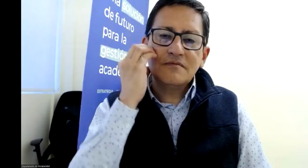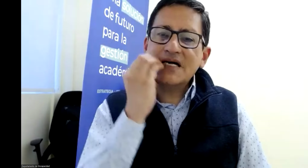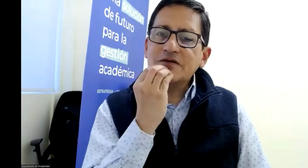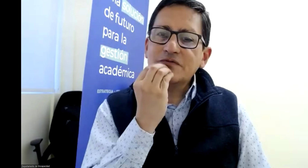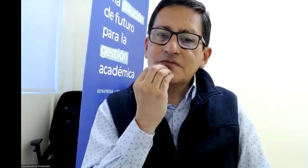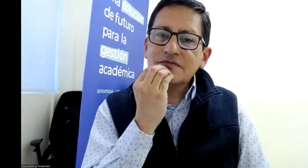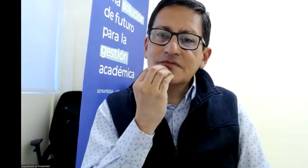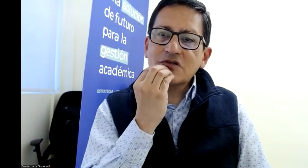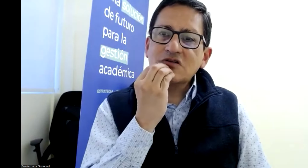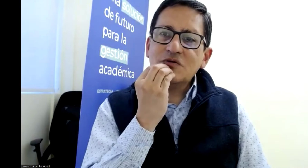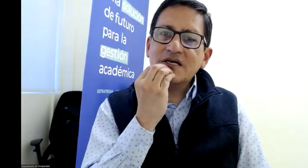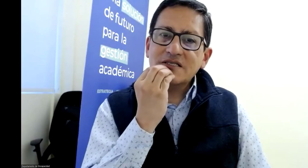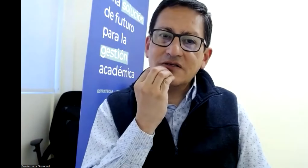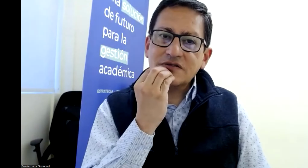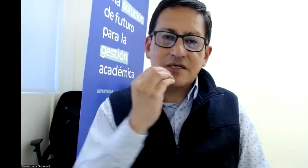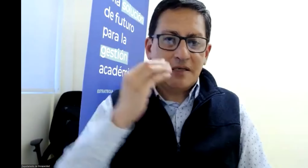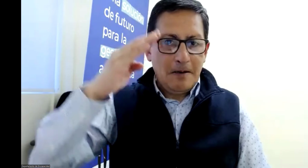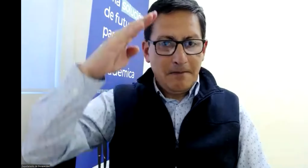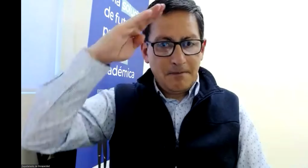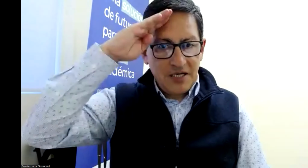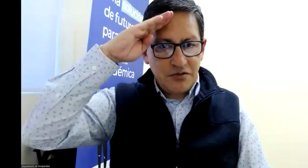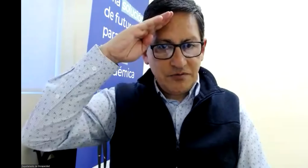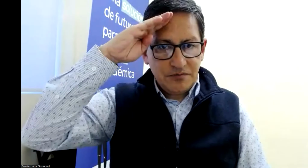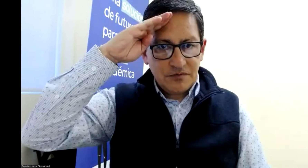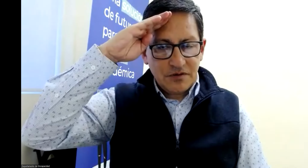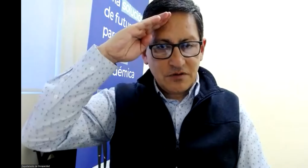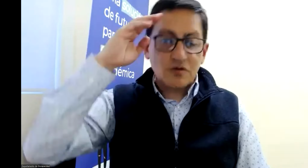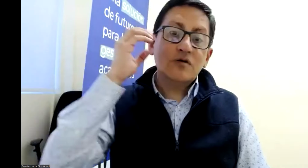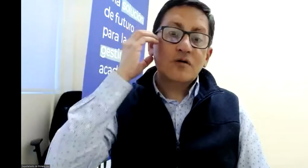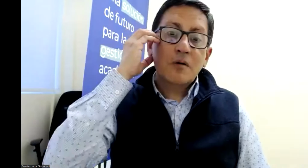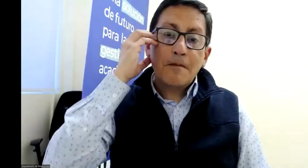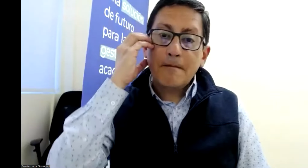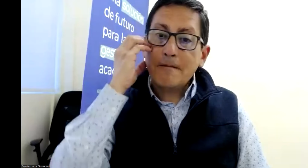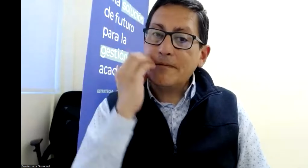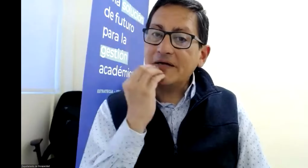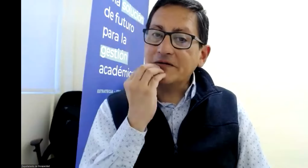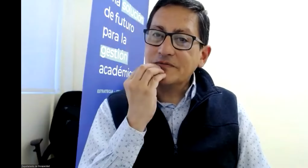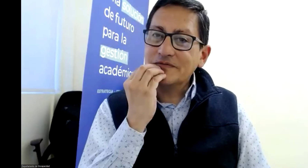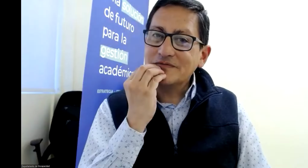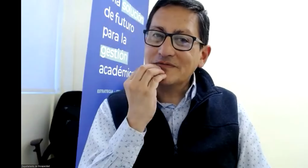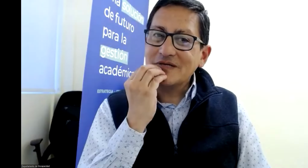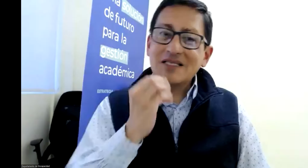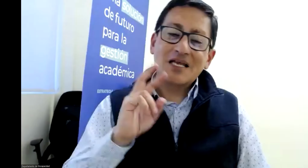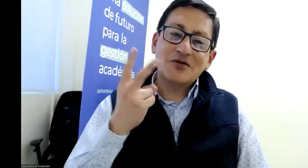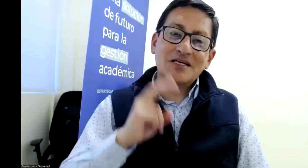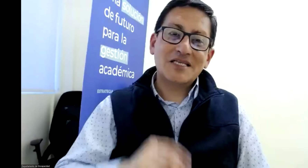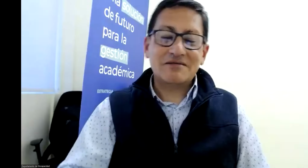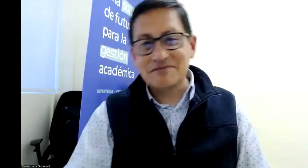Mayo. Son dos formas de decir entonces. Mayo o mayo. Ahí está la dos alternativas.